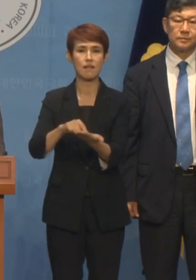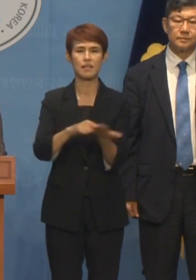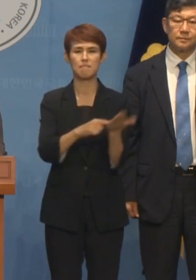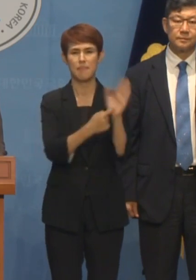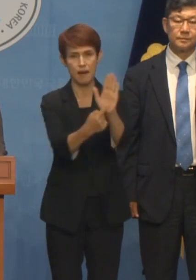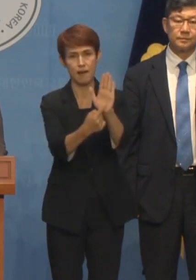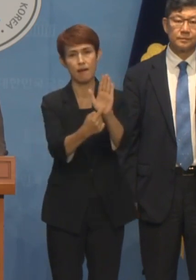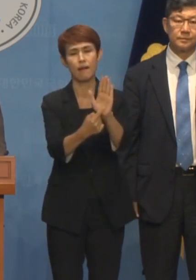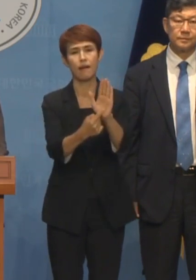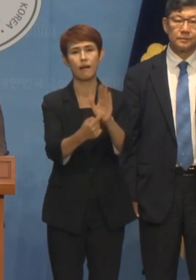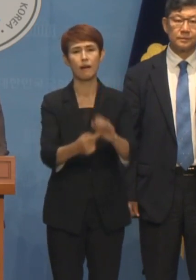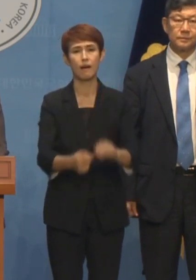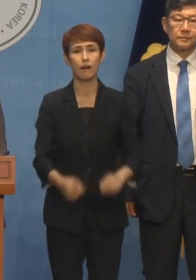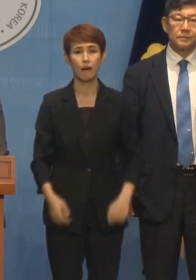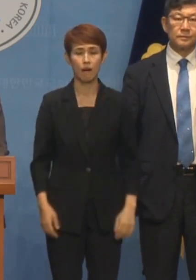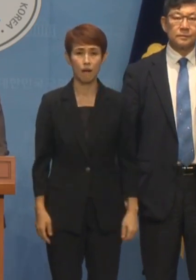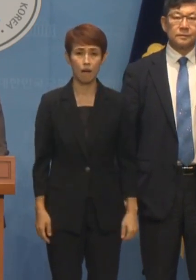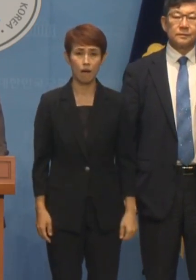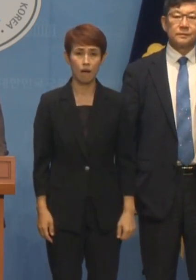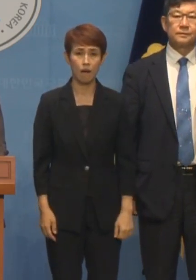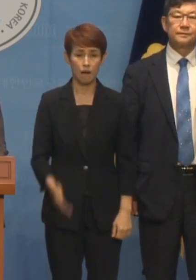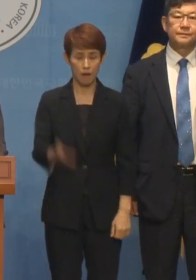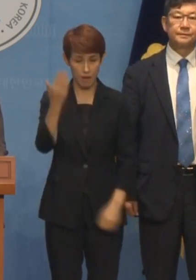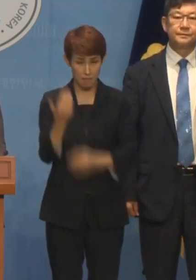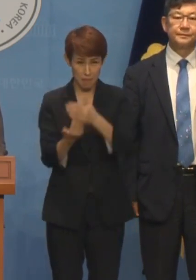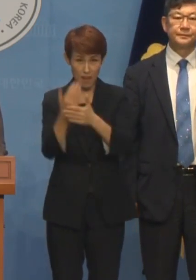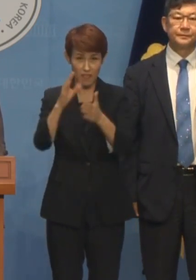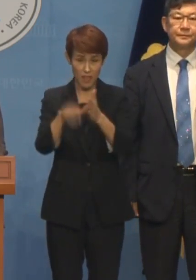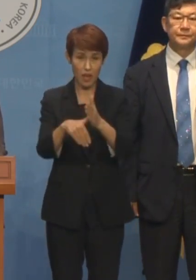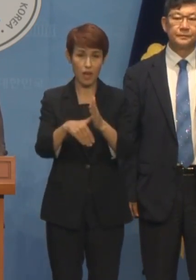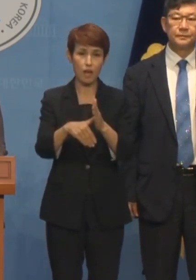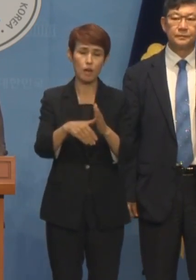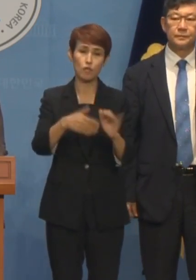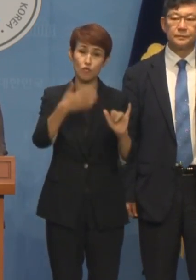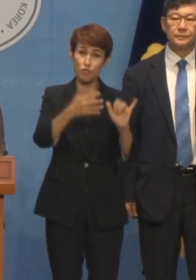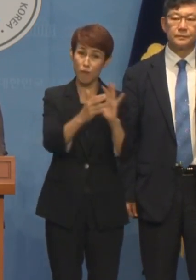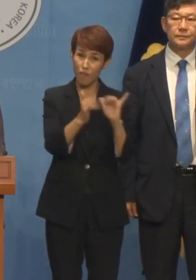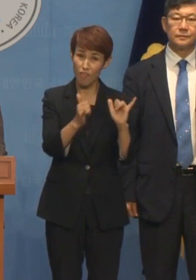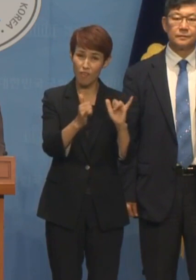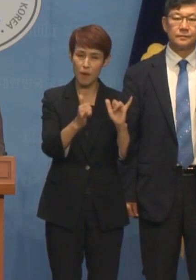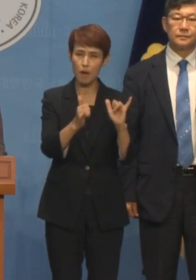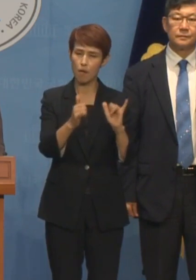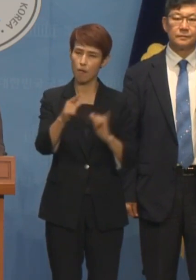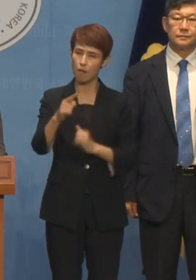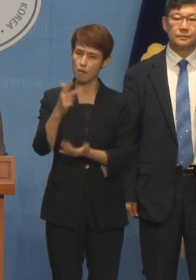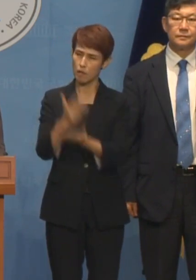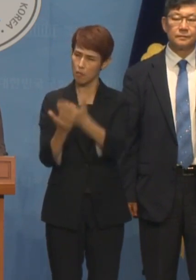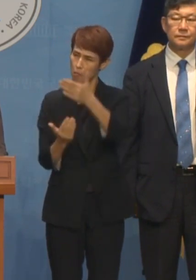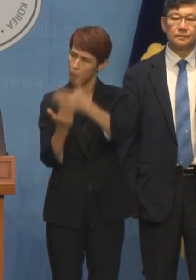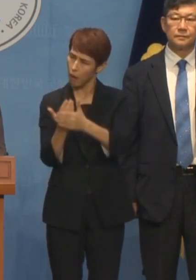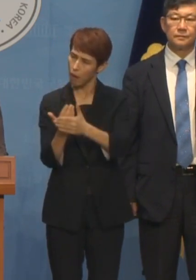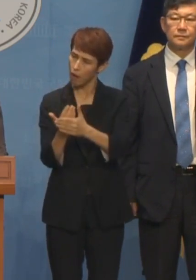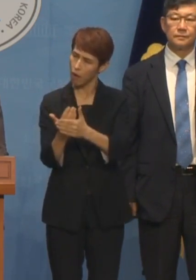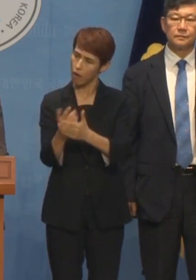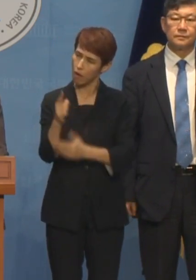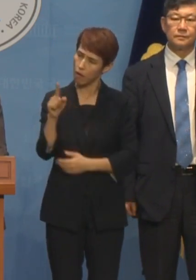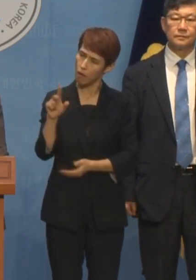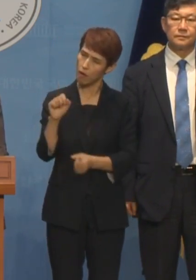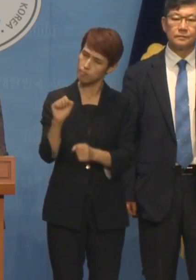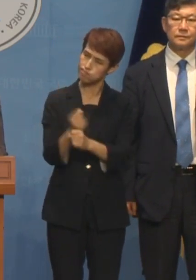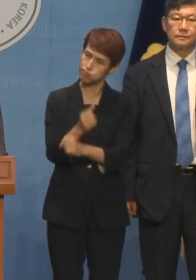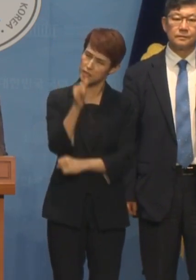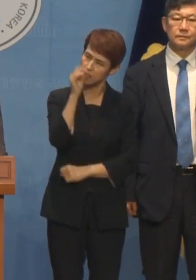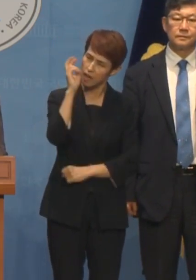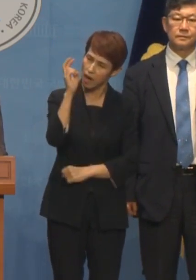것입니다. 실제 당시 극우 유튜버들은 이태원 참사를 두고 여러 음모론을 제기했지만 모두 사실이 아닌